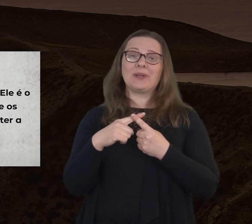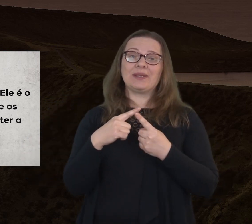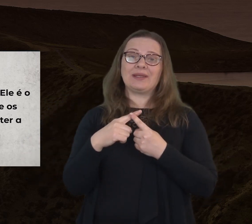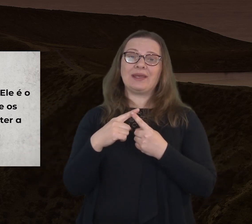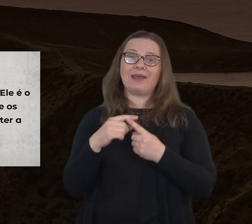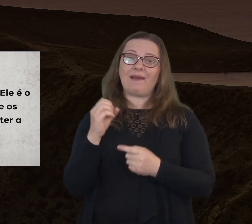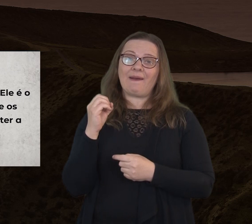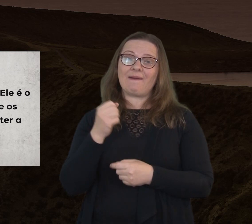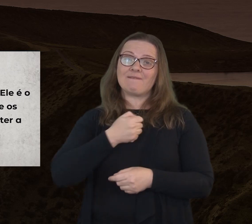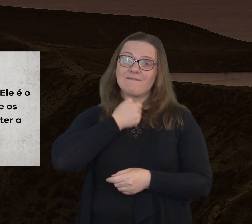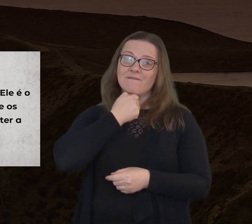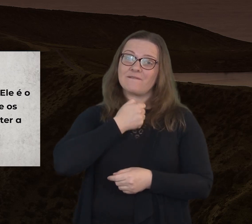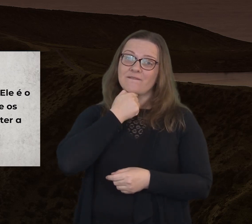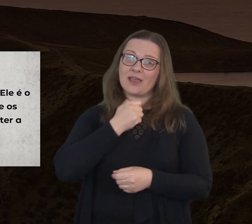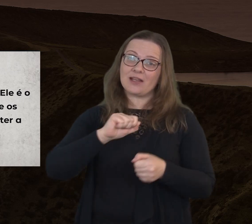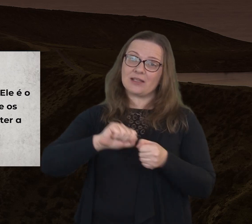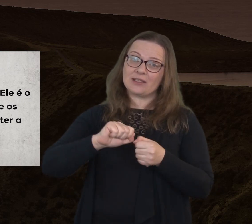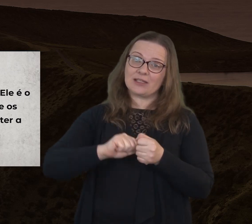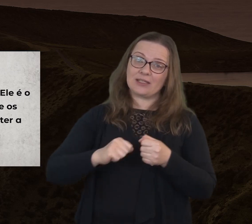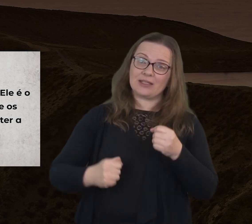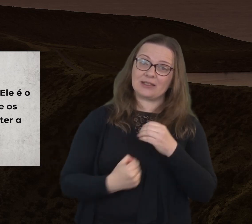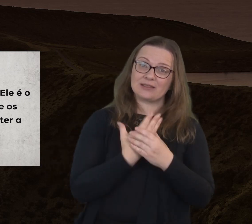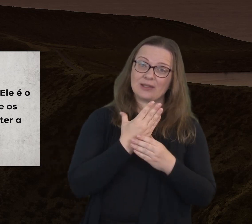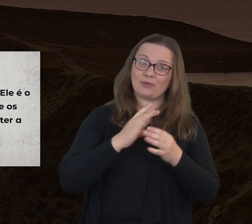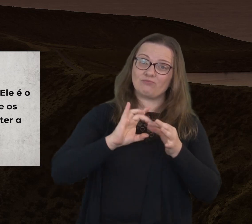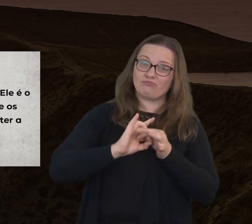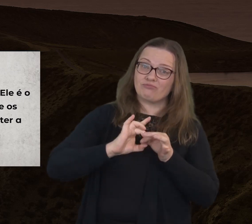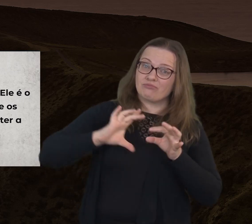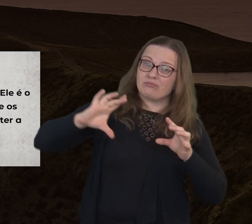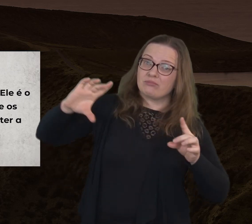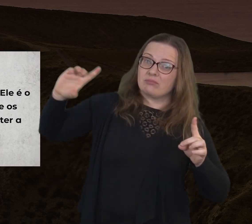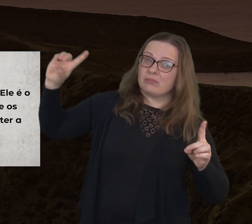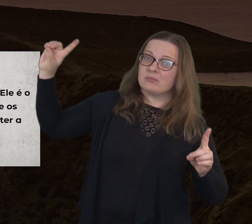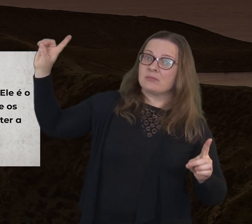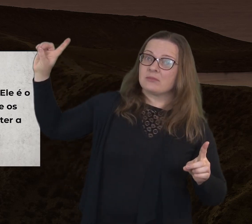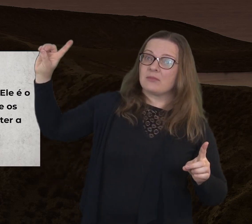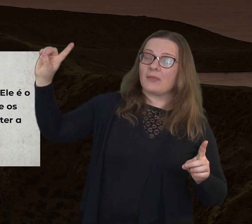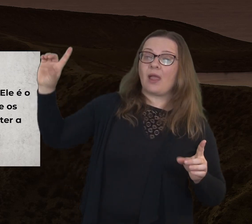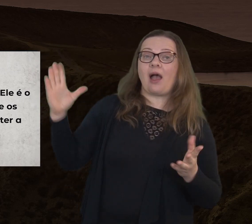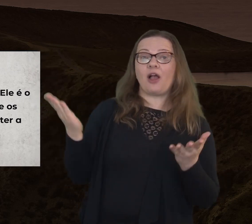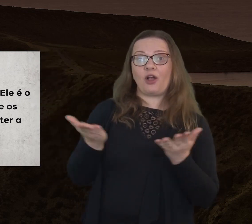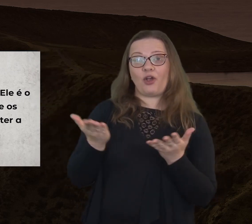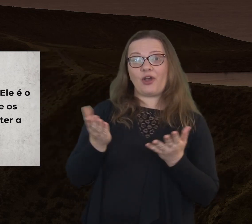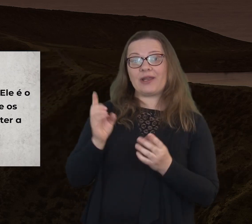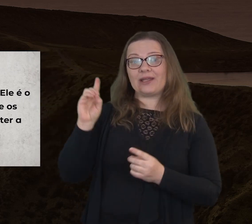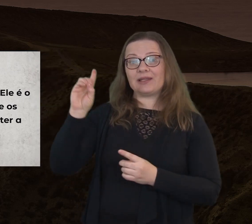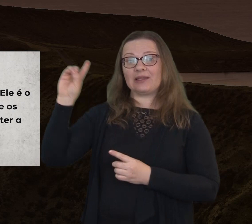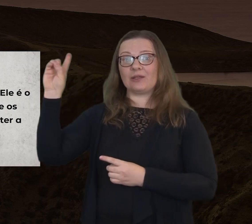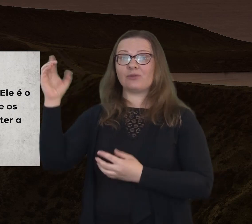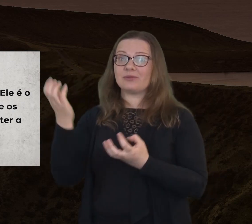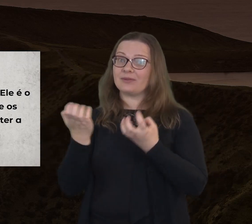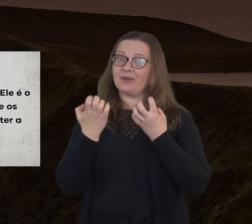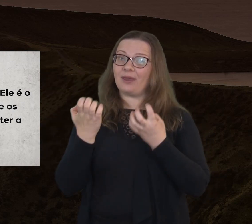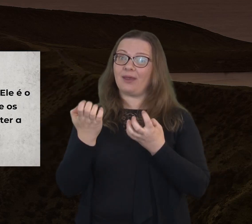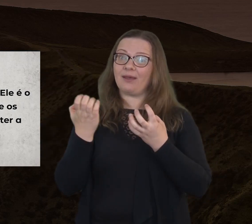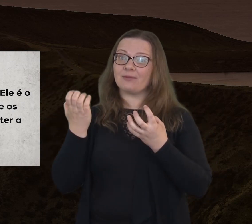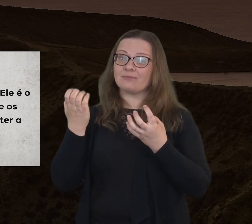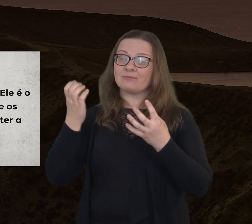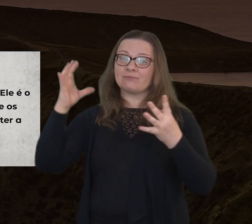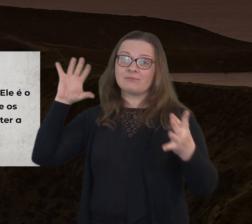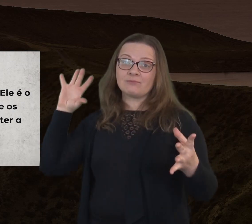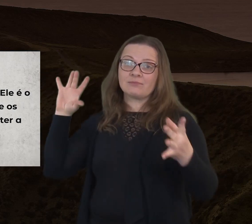soltou. Agora, por meio da nova criação, Deus quer conectar tudo de novo, né? E Cristo tem a primazia,